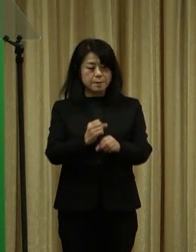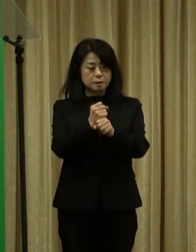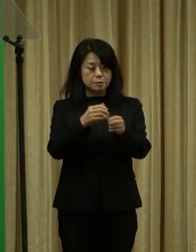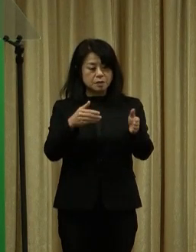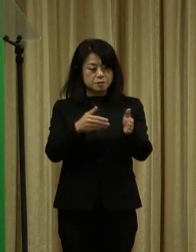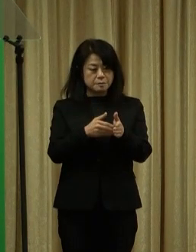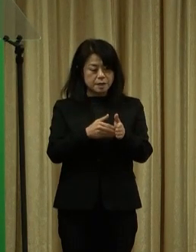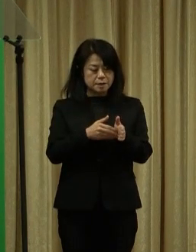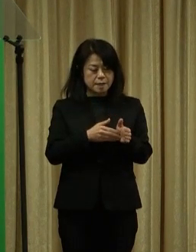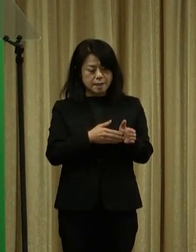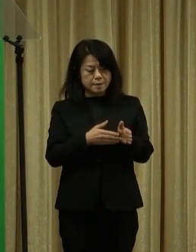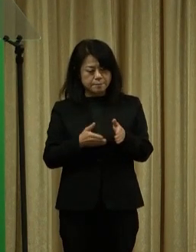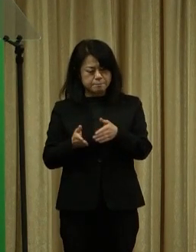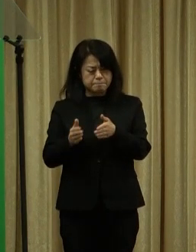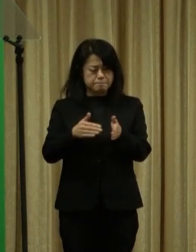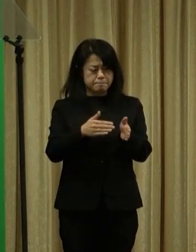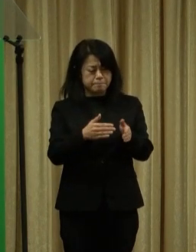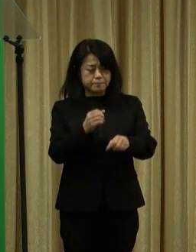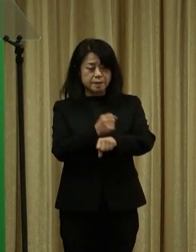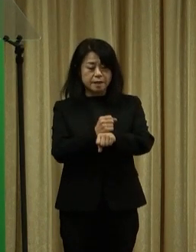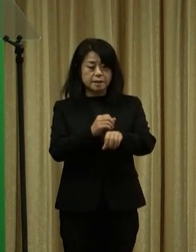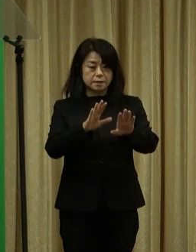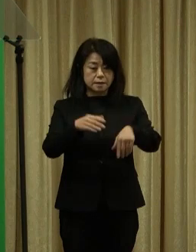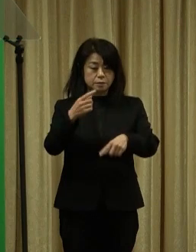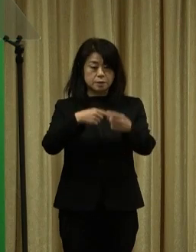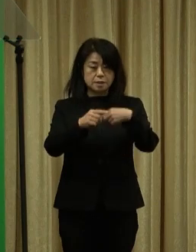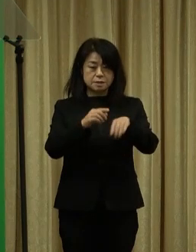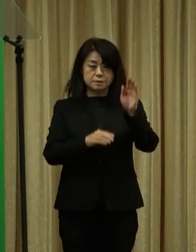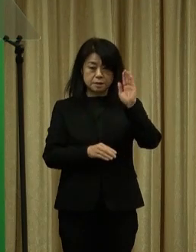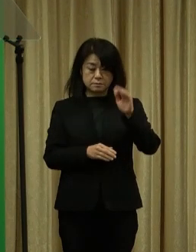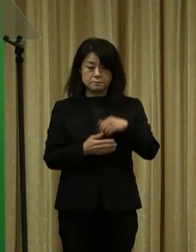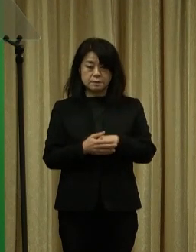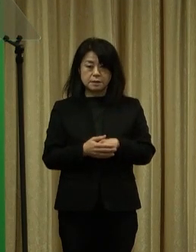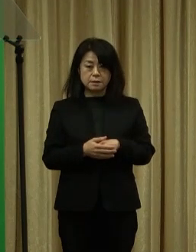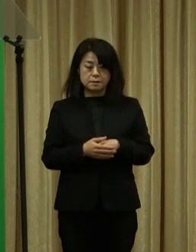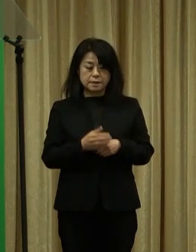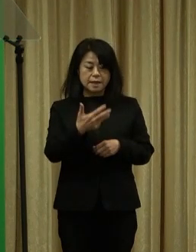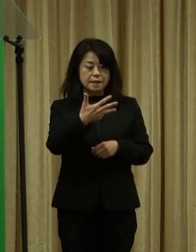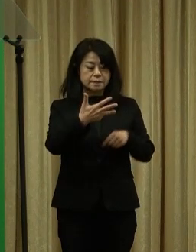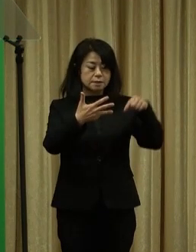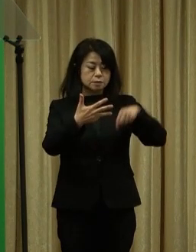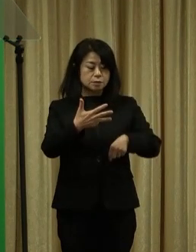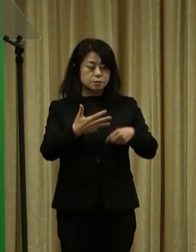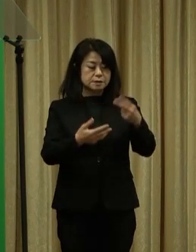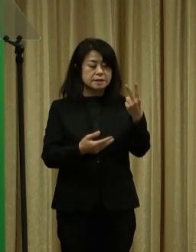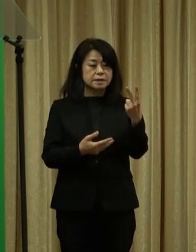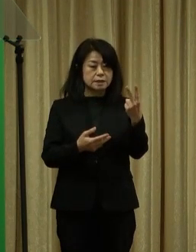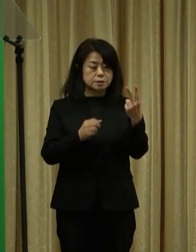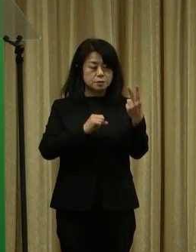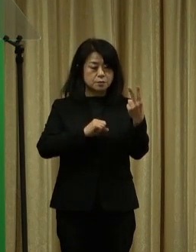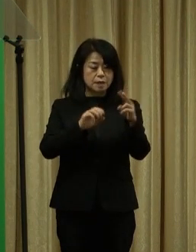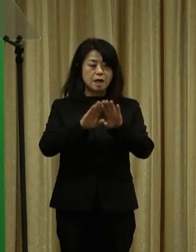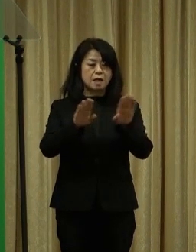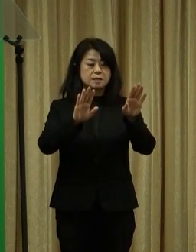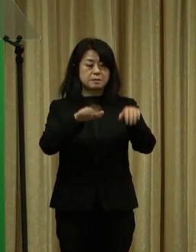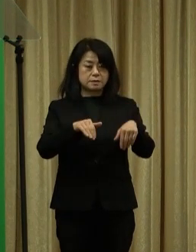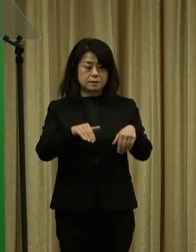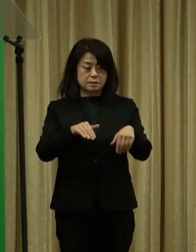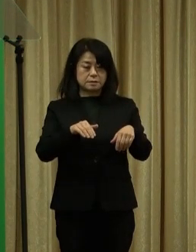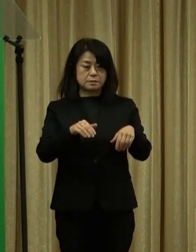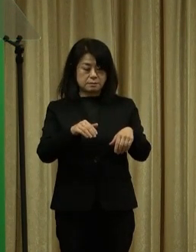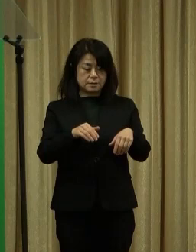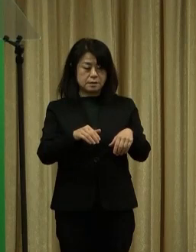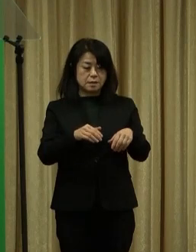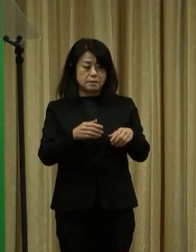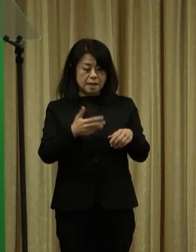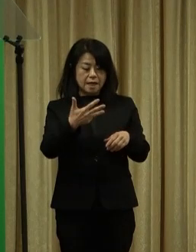ています。結果8カ所のうち、動き始めたのが2カ所であります。で、 現時点でまだそれが